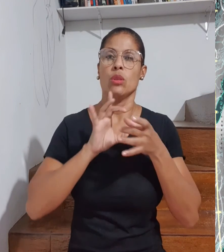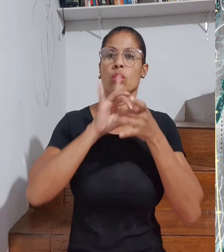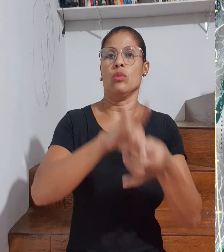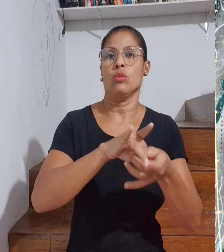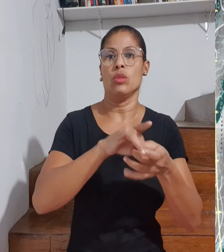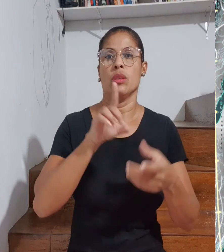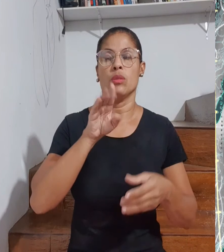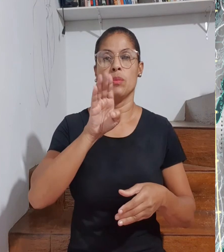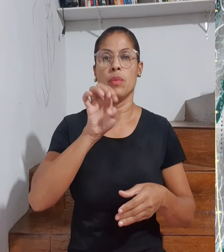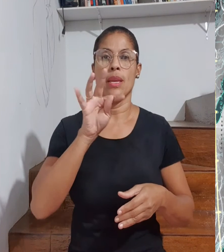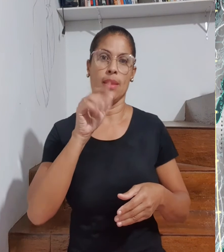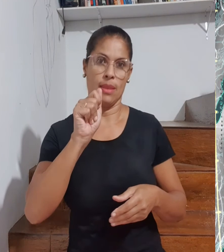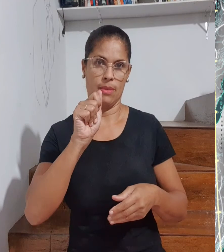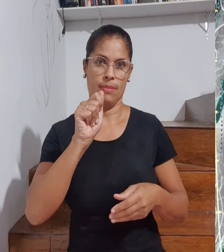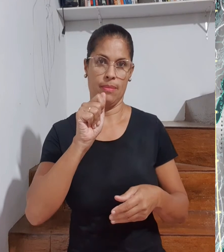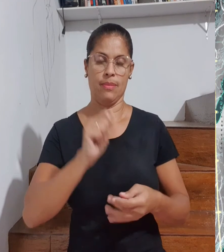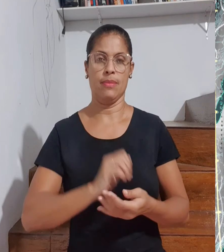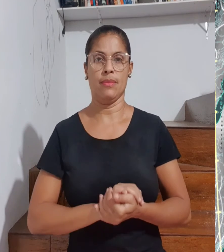aqueles beta-adrenérgicos.